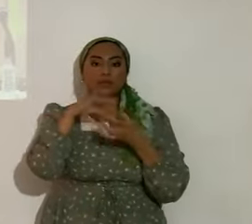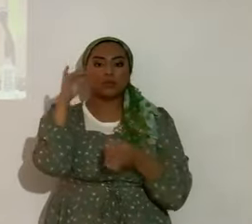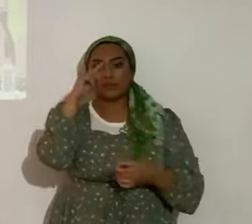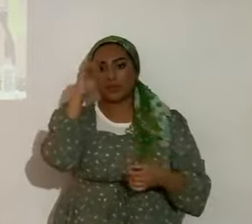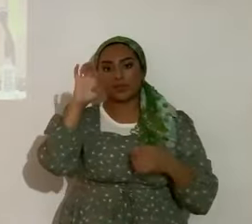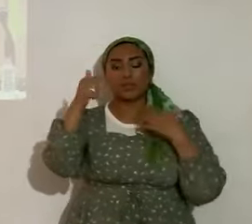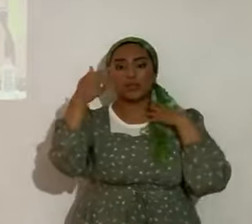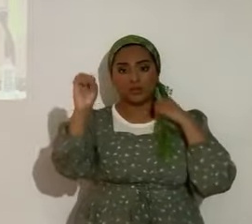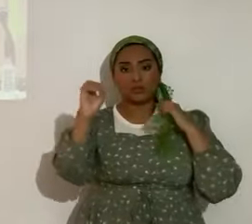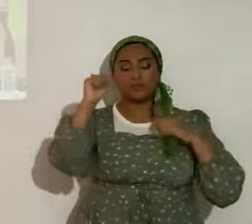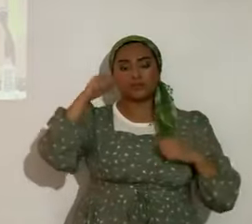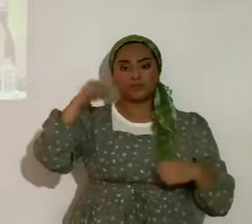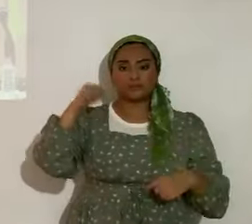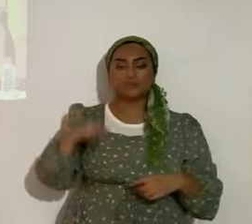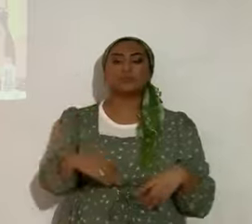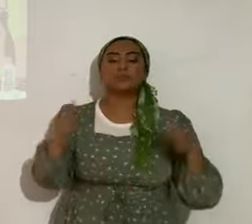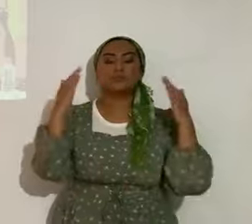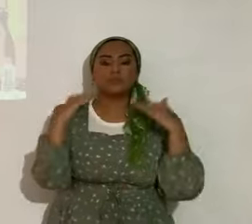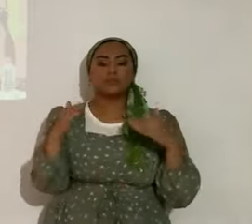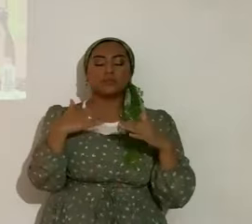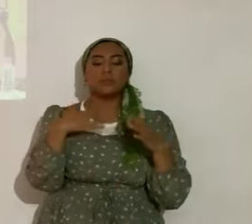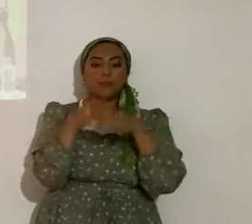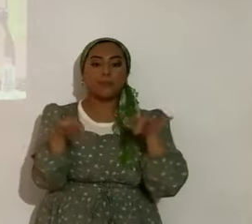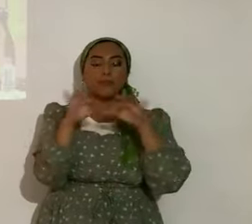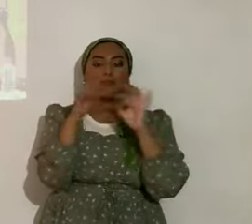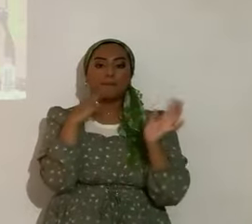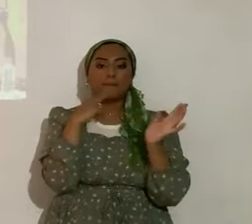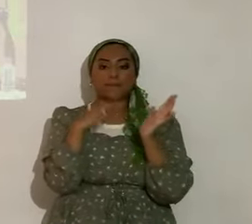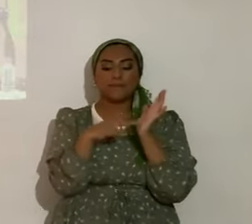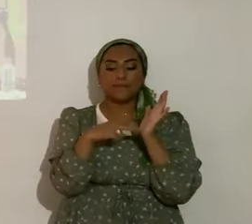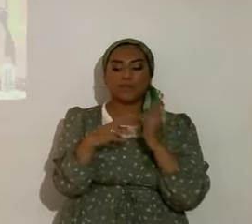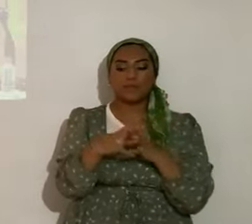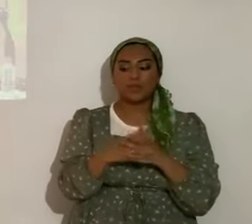ego. ¿Sí? Ahora, una nota importante.